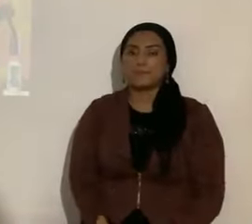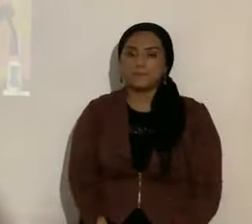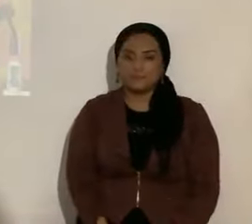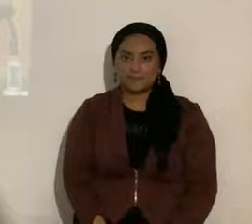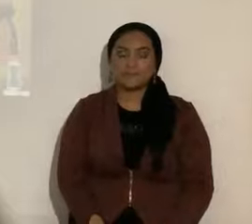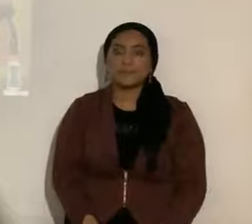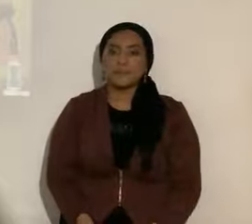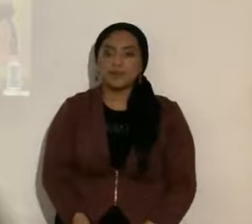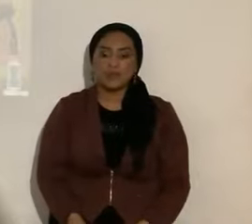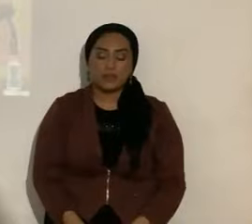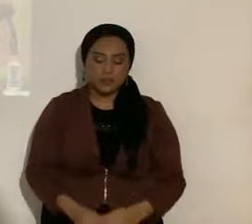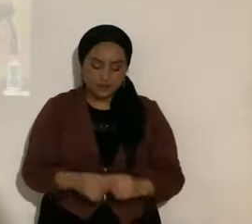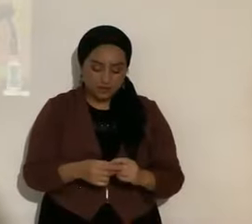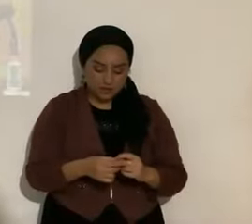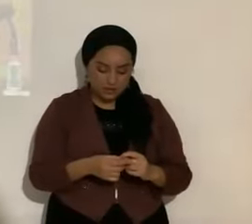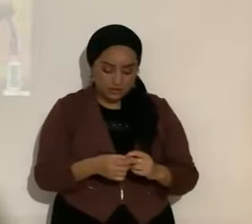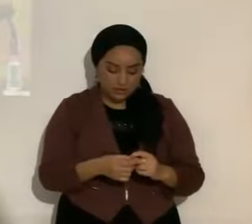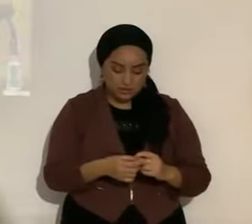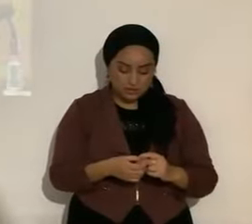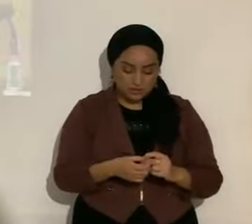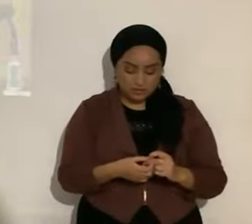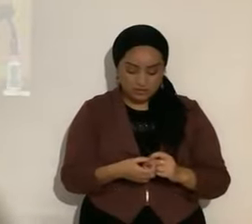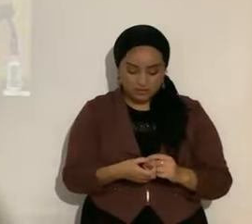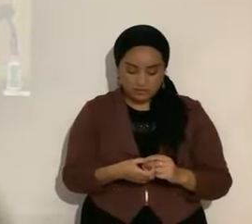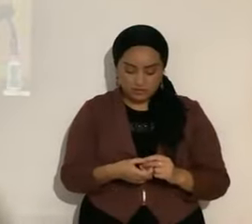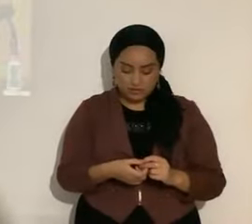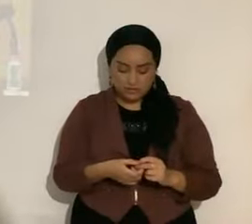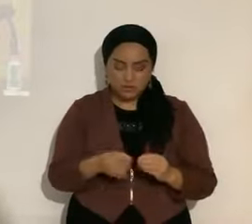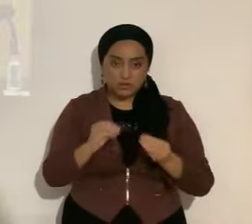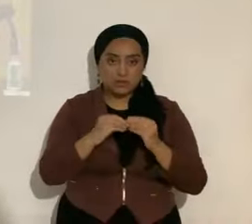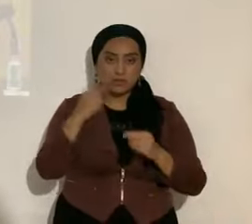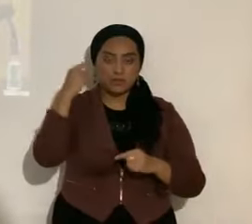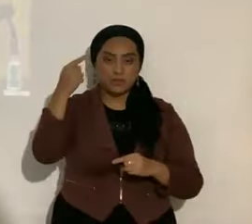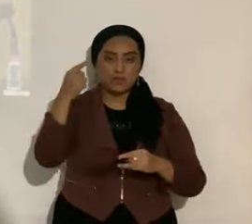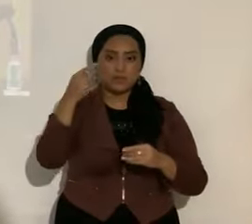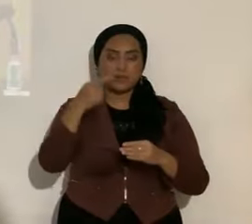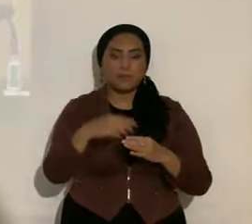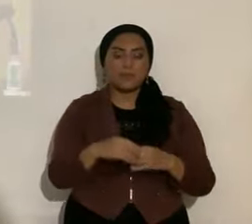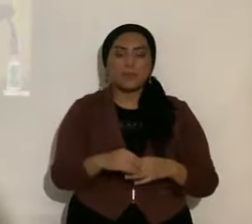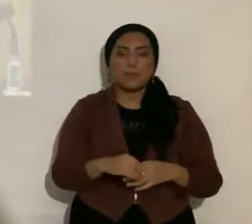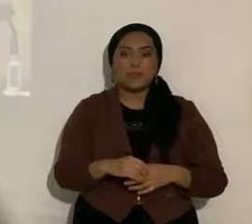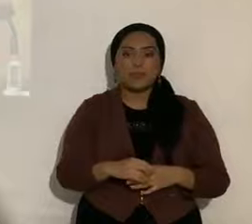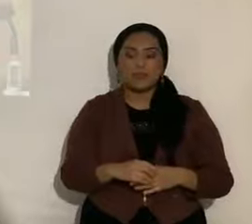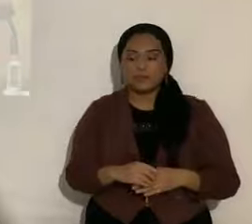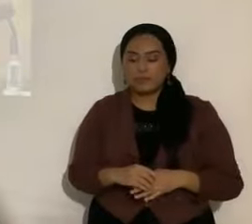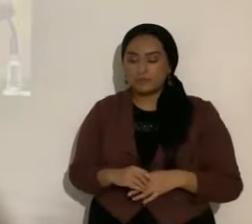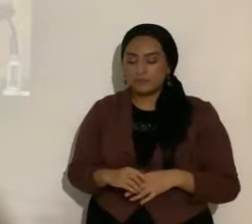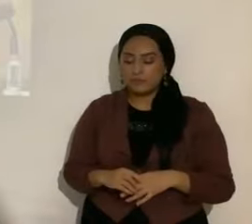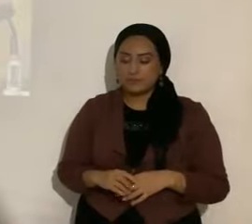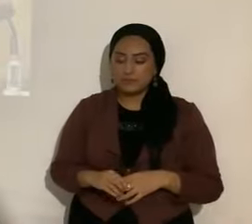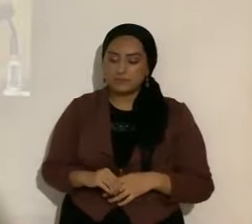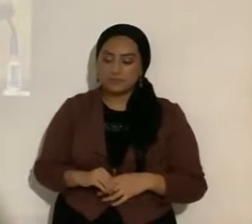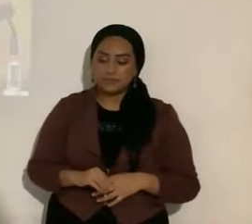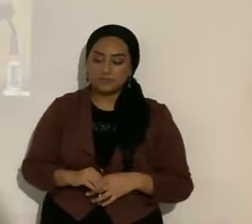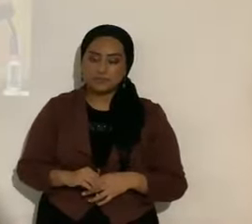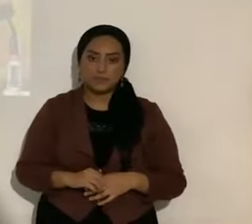¿Sí? Bueno, ahora, número 1, como una conclusión, preconclusión, no me voy a ir poniendo de pie